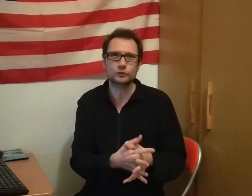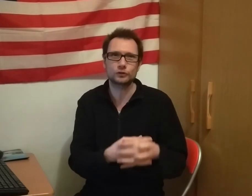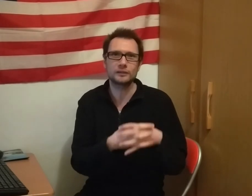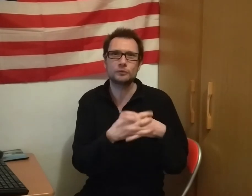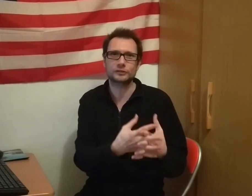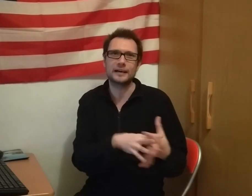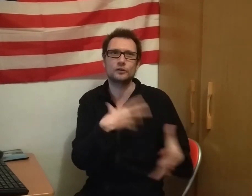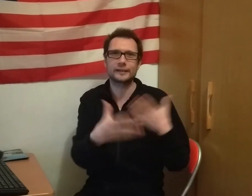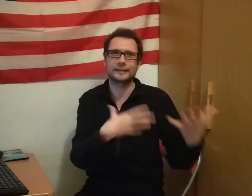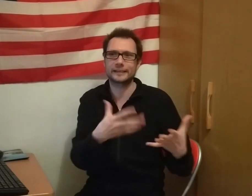dónde buscarlo,